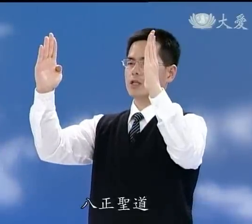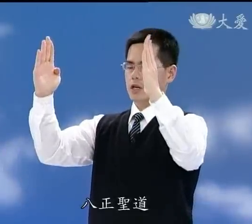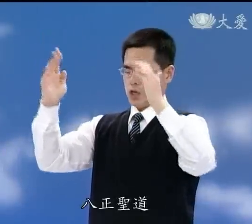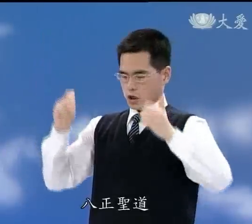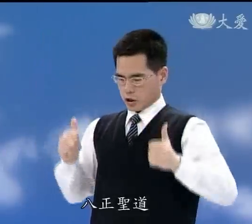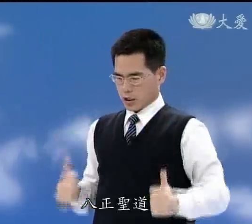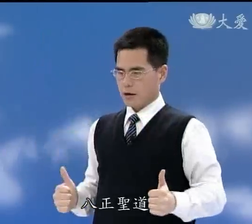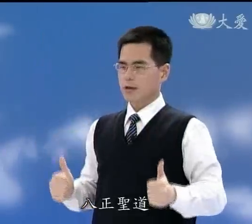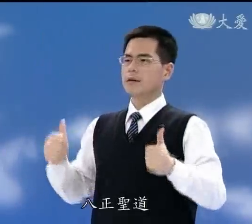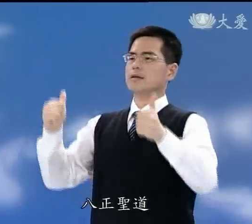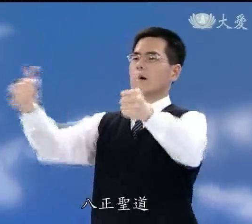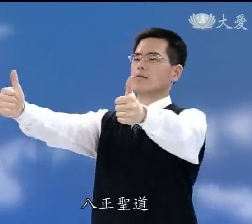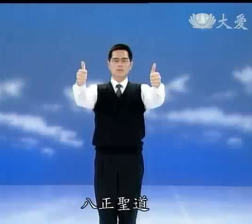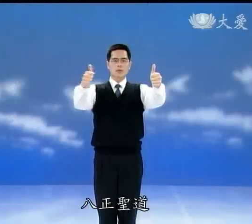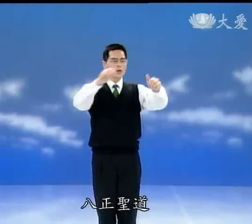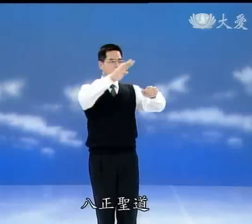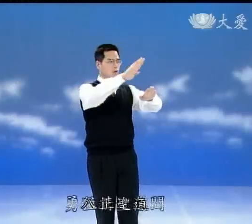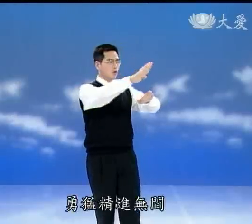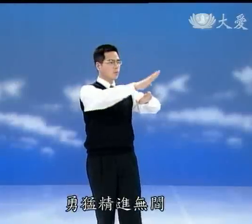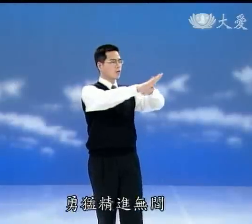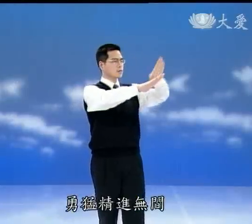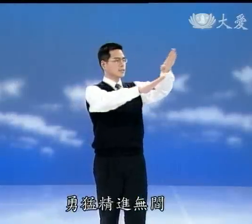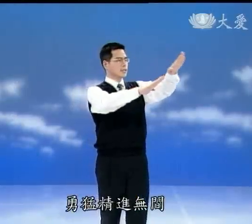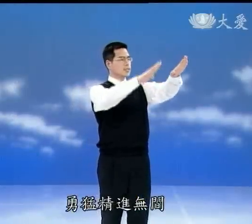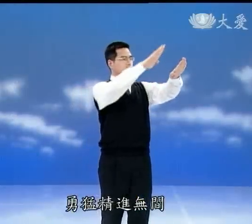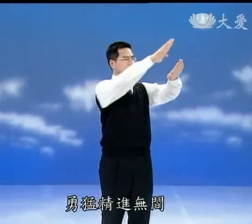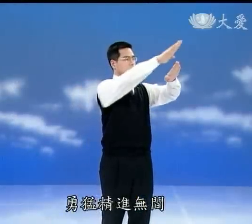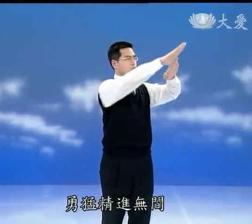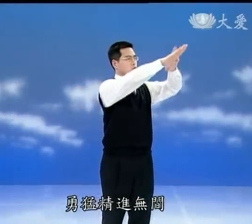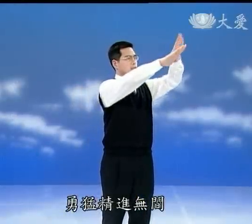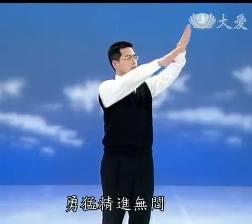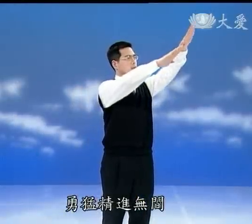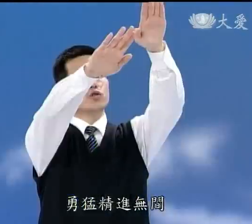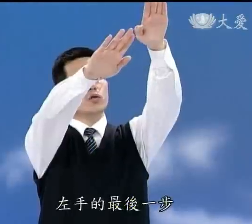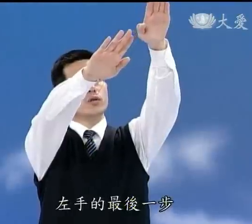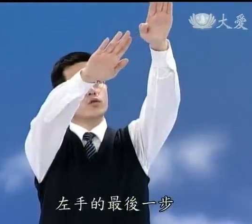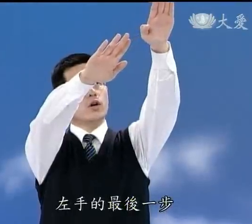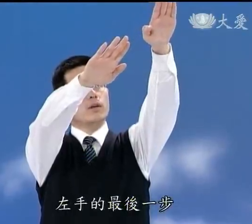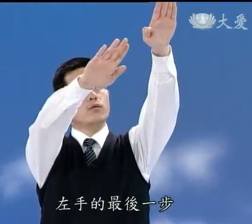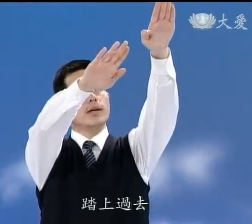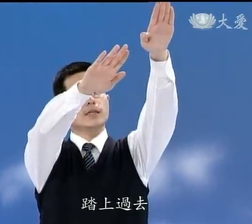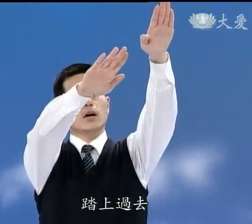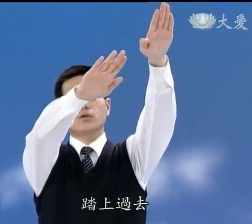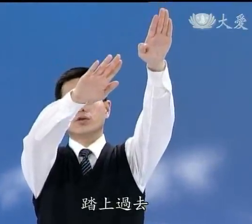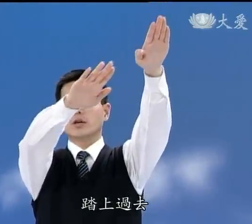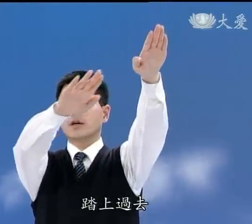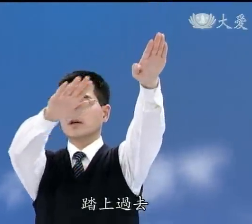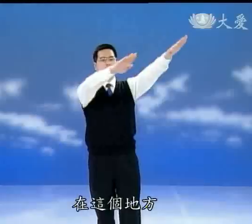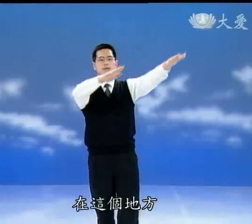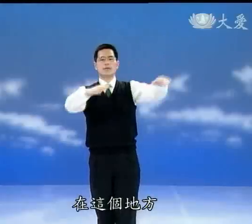正圣道，勇猛精进无间的左手的最后一步踏上过去。在这个地